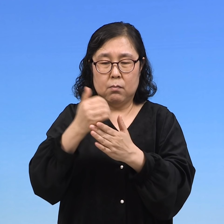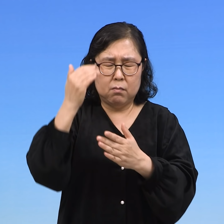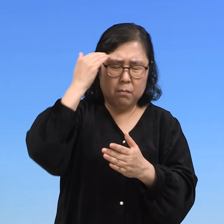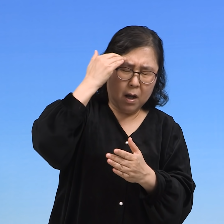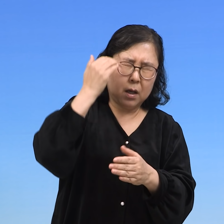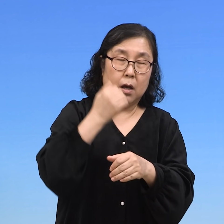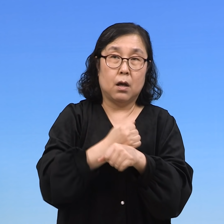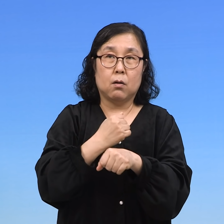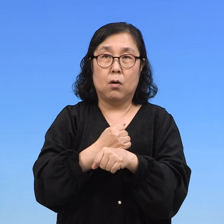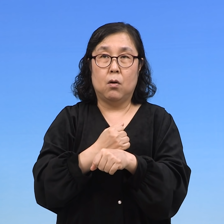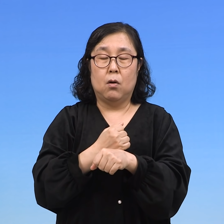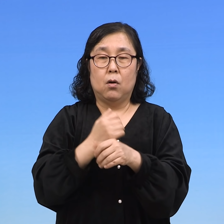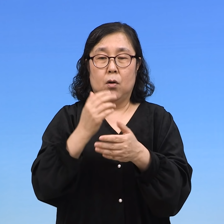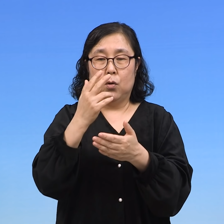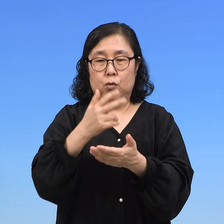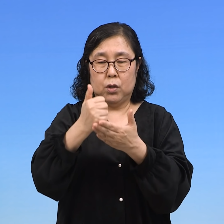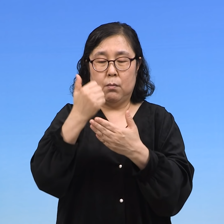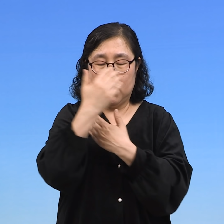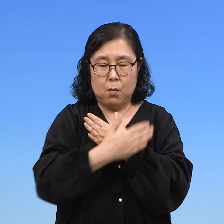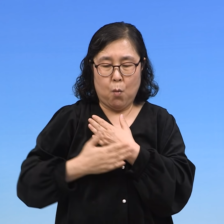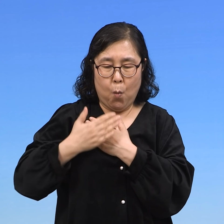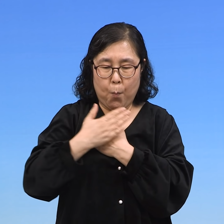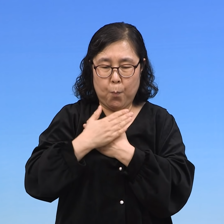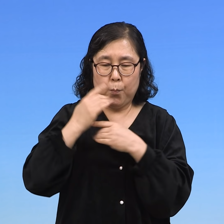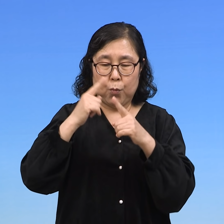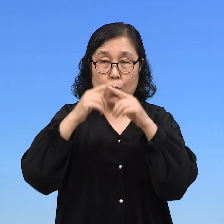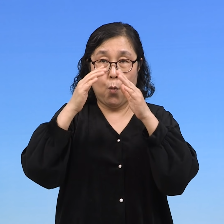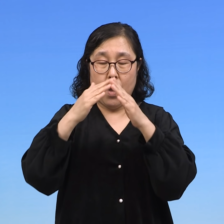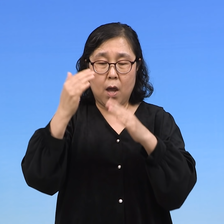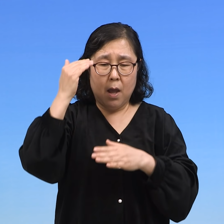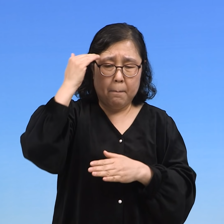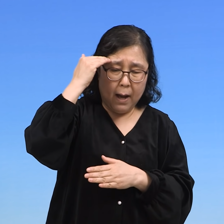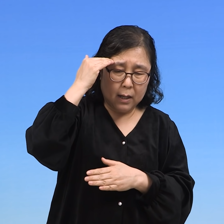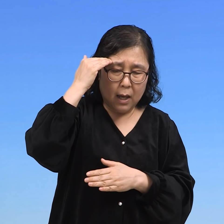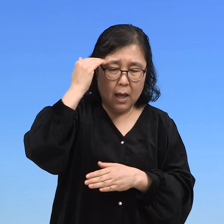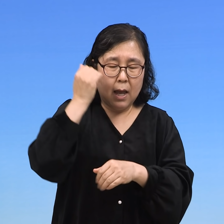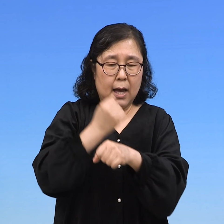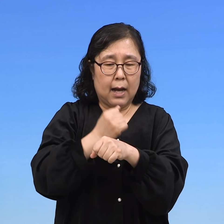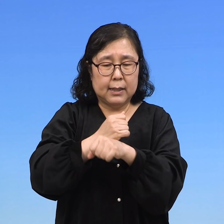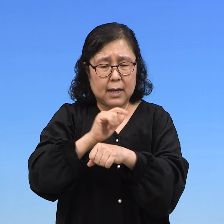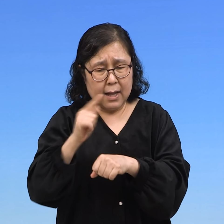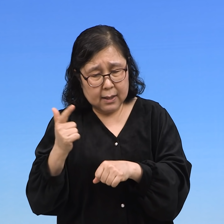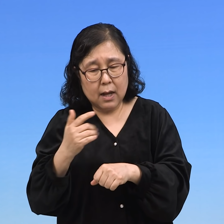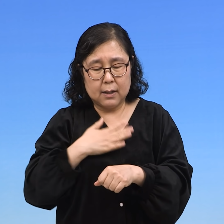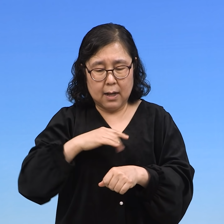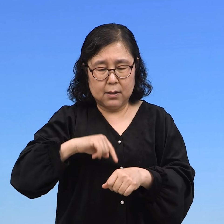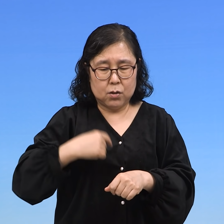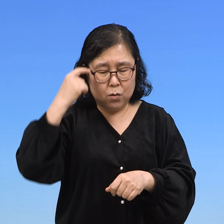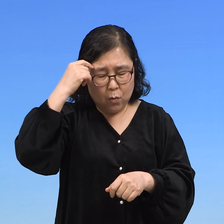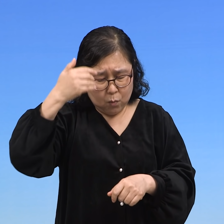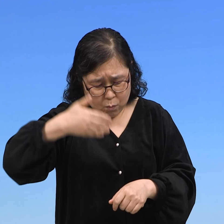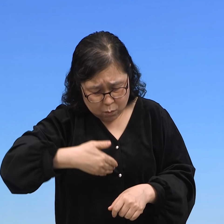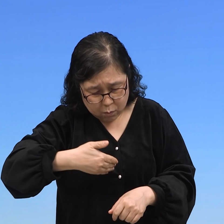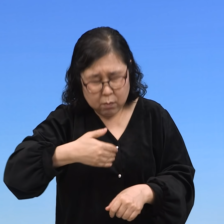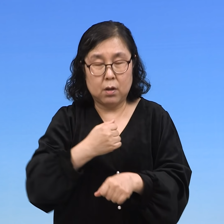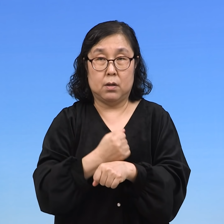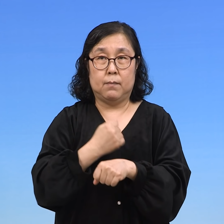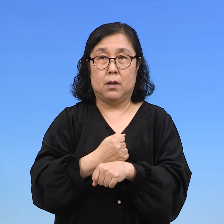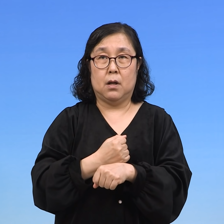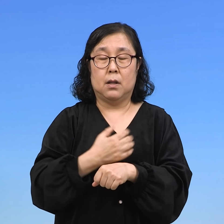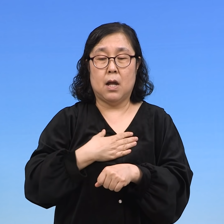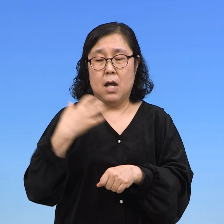방해하고 주님의 몸된 교회를 방해하는 이런 악한 짓을 저는 범하고 있지 않은가 이거를 단위 목사니까 더